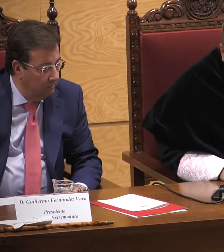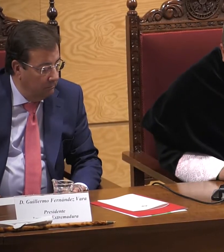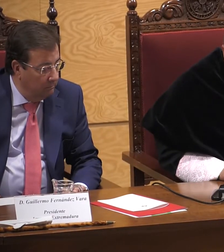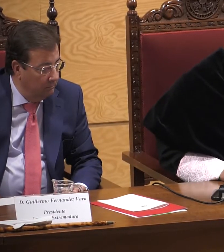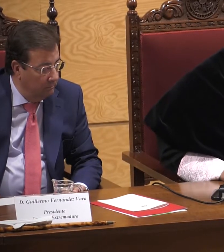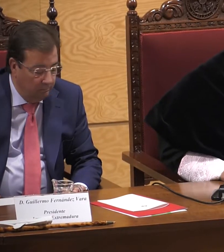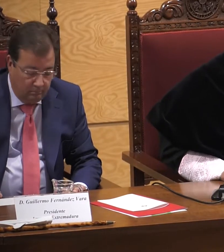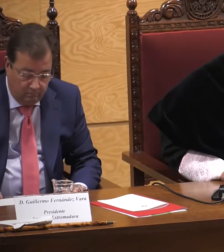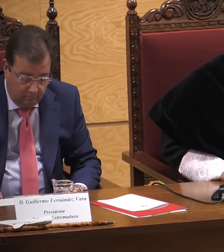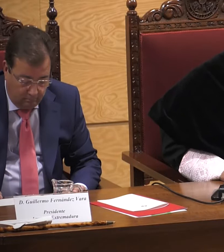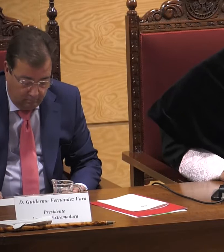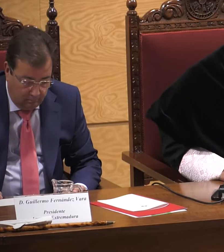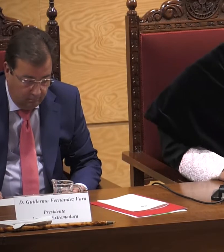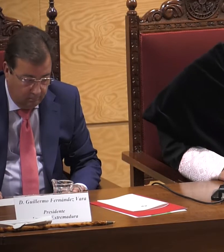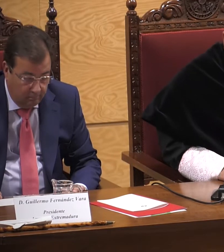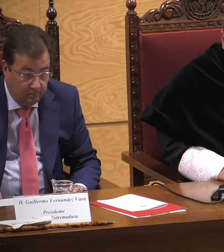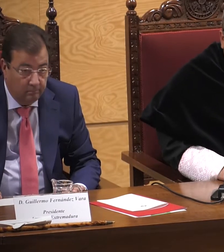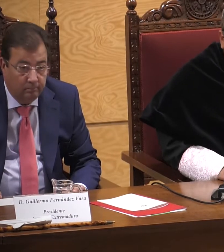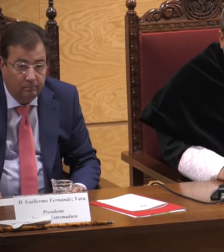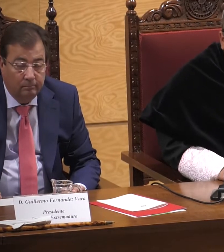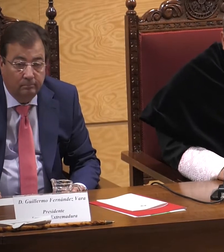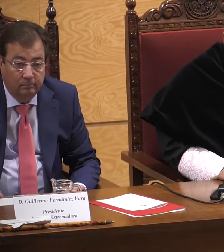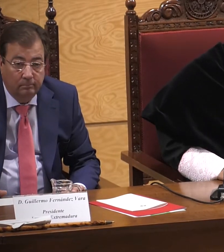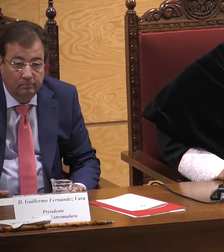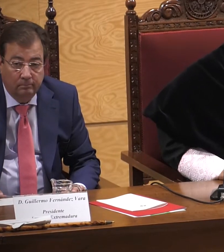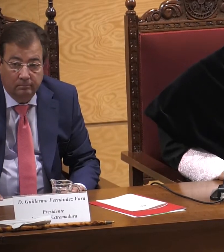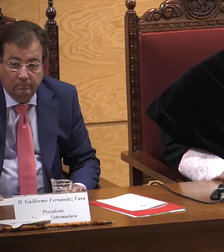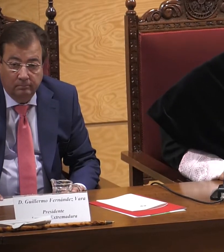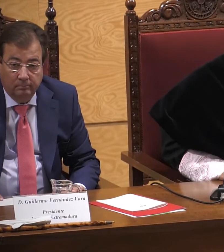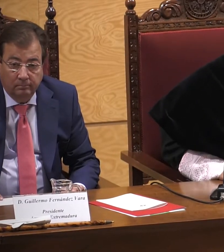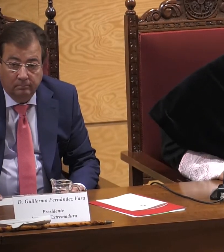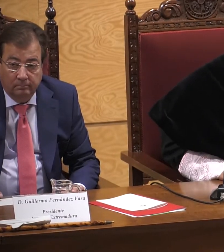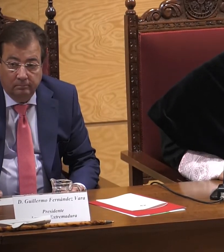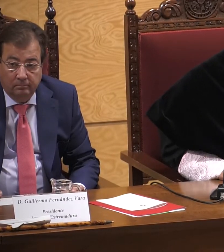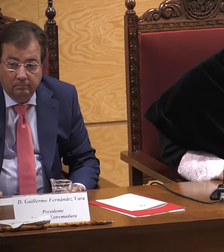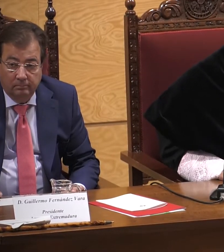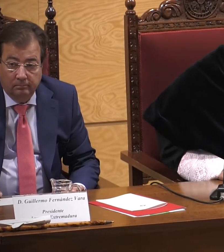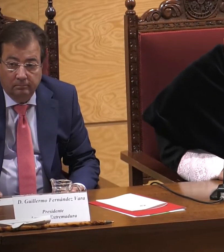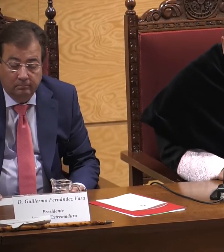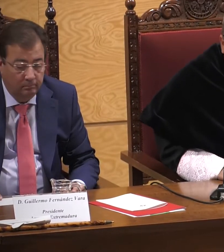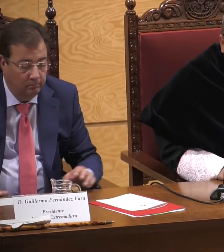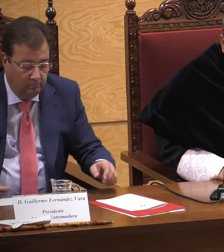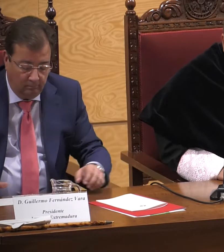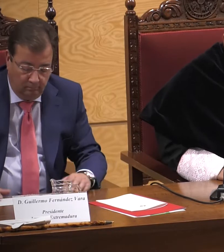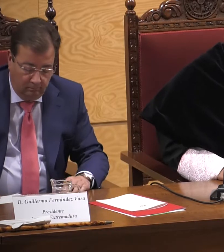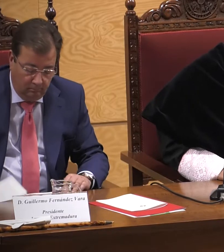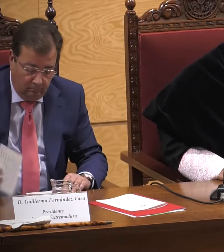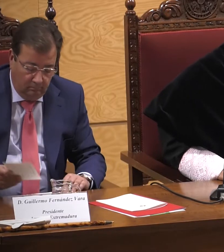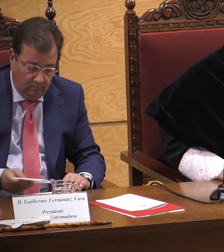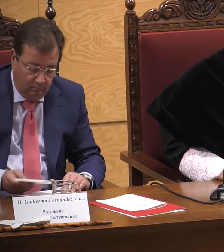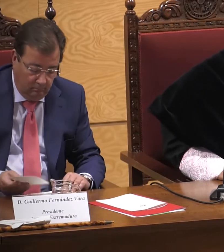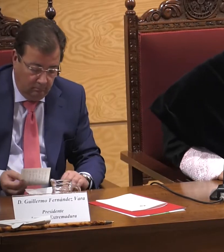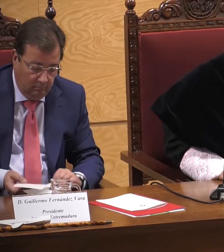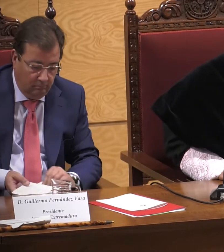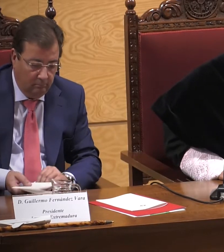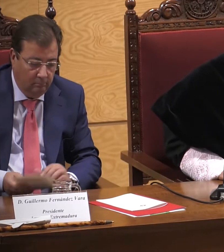Se va a proceder a la entrega de distinciones a los centros que han logrado el reconocimiento de sus sistemas de garantía de calidad por las Agencias Nacionales de